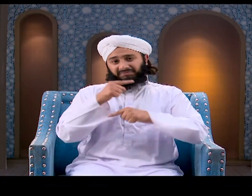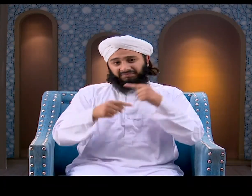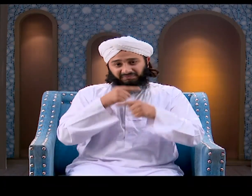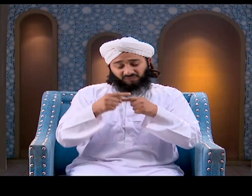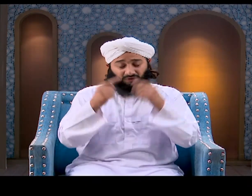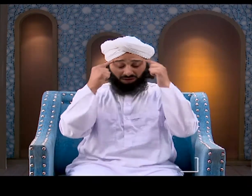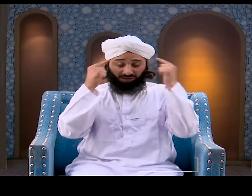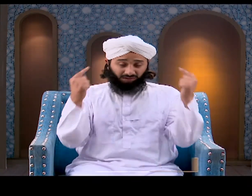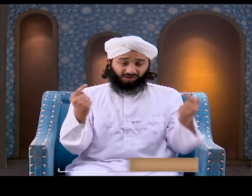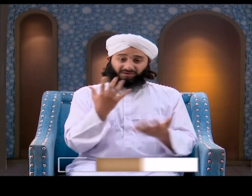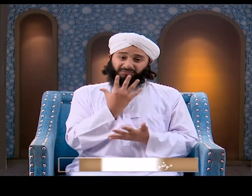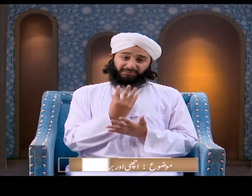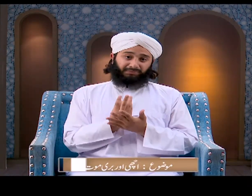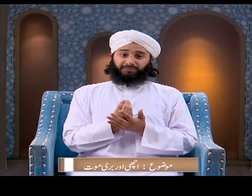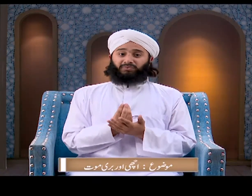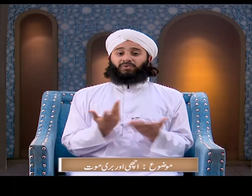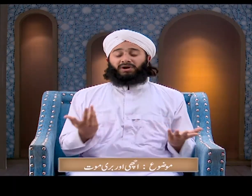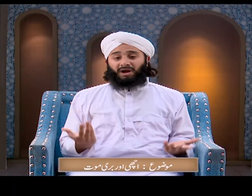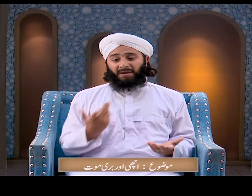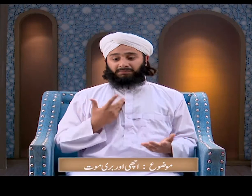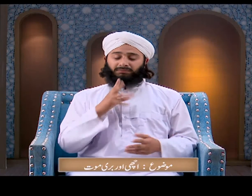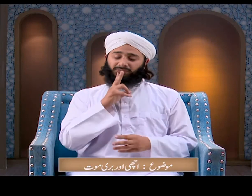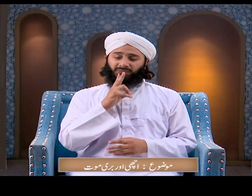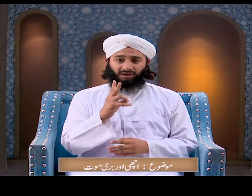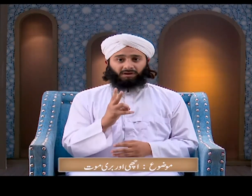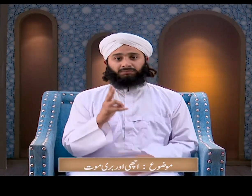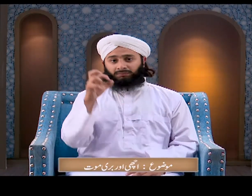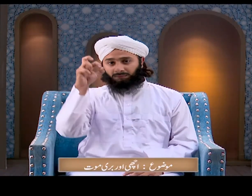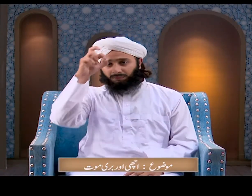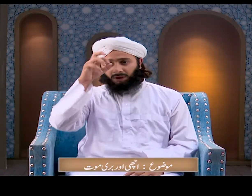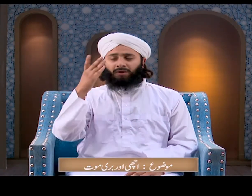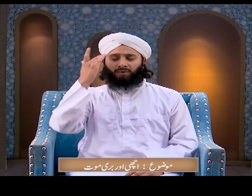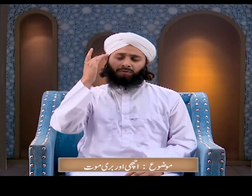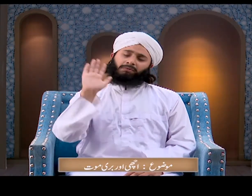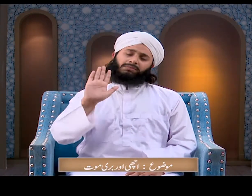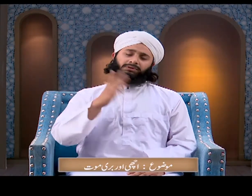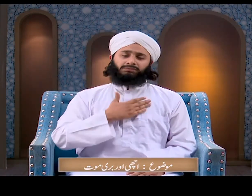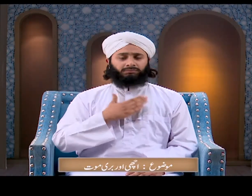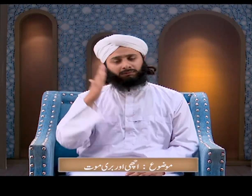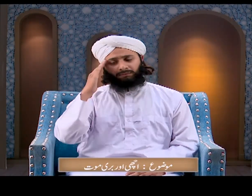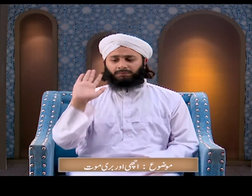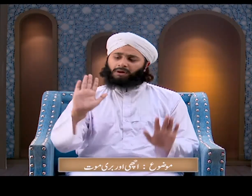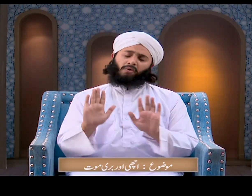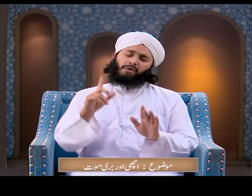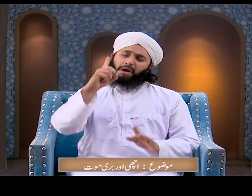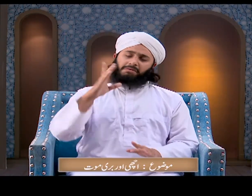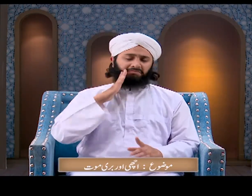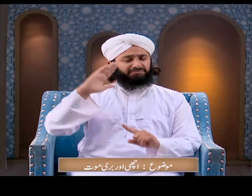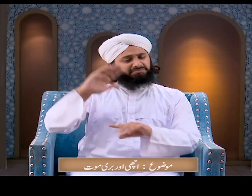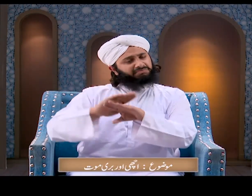اس کے باوجود نہایت بے باکی کے ساتھ کہتے ہیں، مولانا دیکھا جائے گا، جو ہوگا۔ اللہ پاک بڑا مہربان